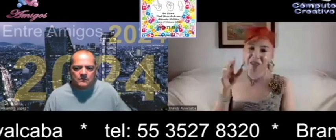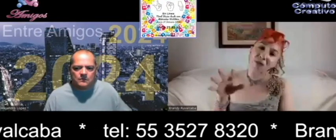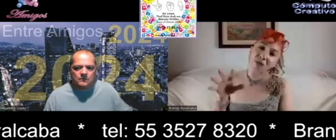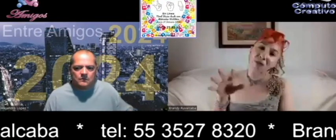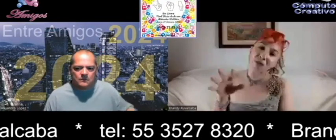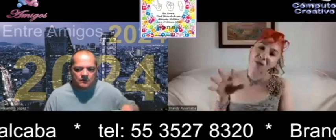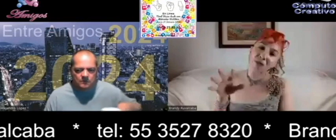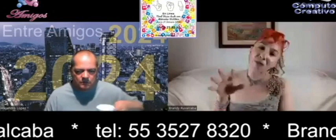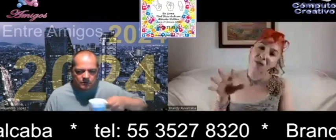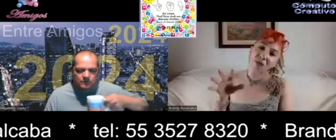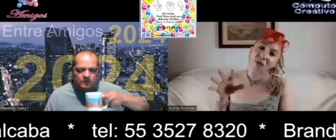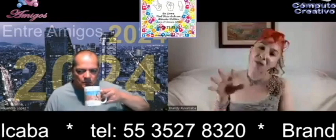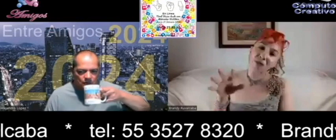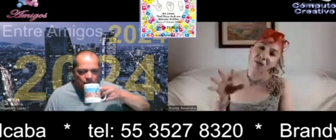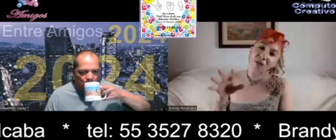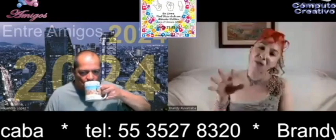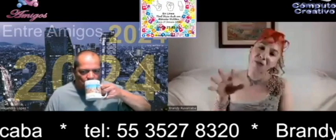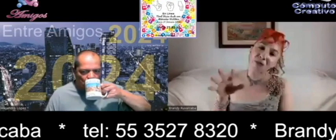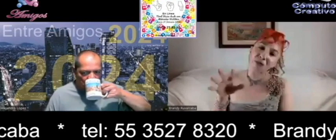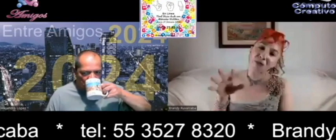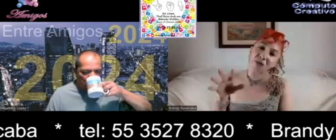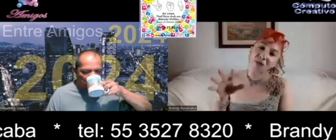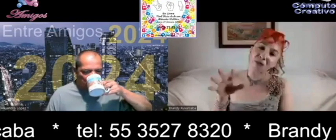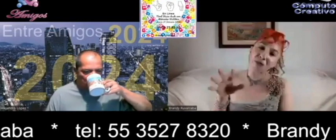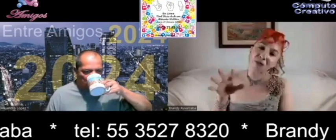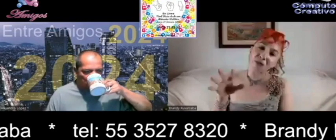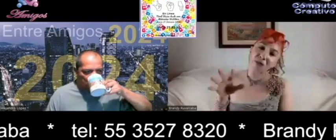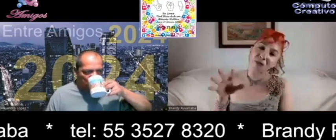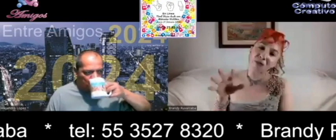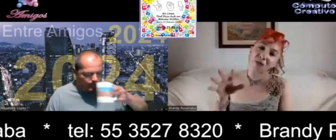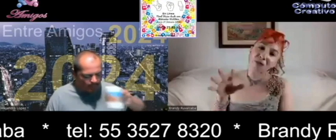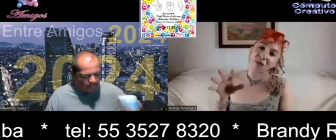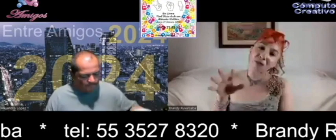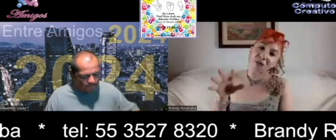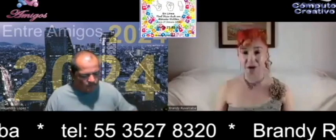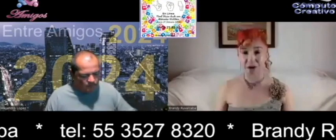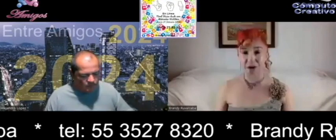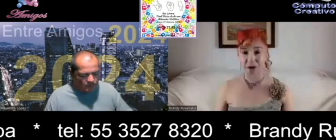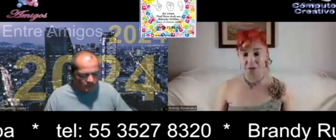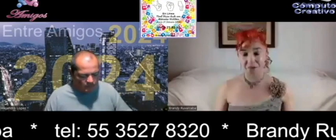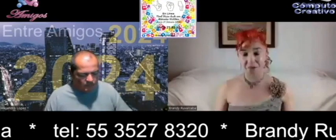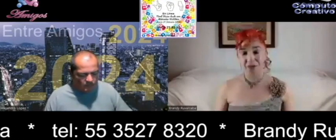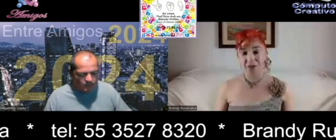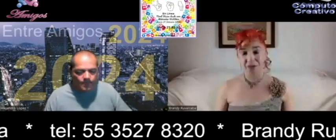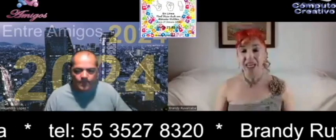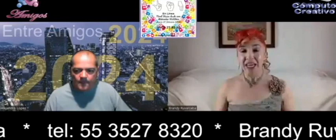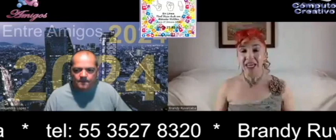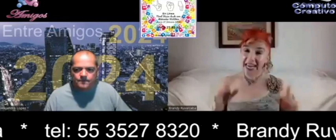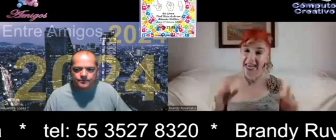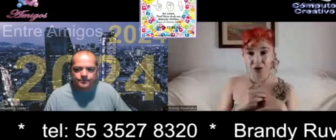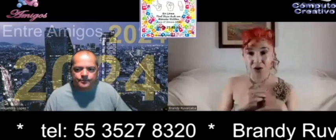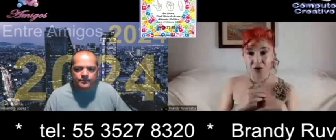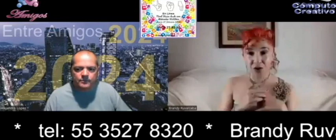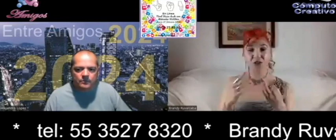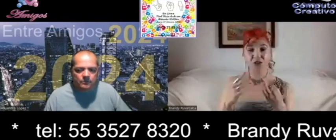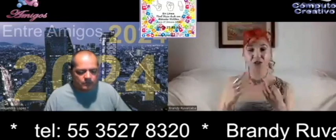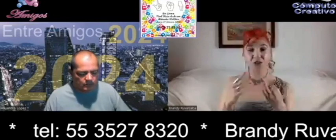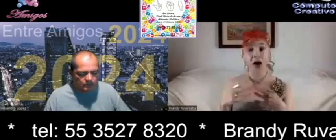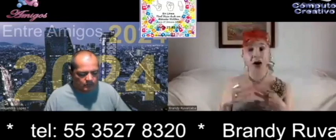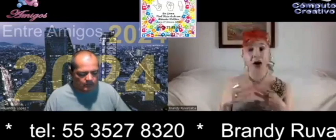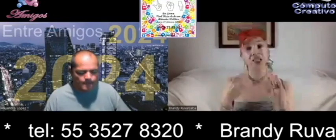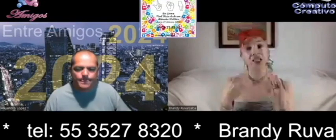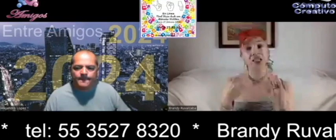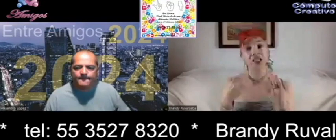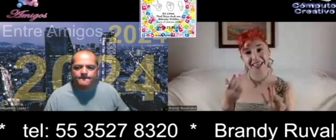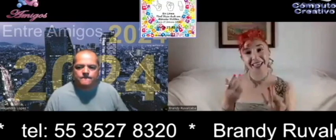a una clase que no alcanza a inscribirme, pero me encanta el maestro, voy de oyente, así decimos, ¿no? Voy de Ujú. oyente. Bueno, en la cultura